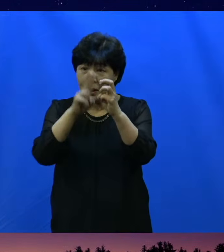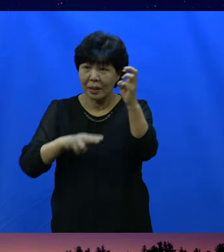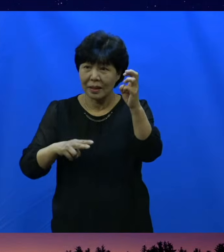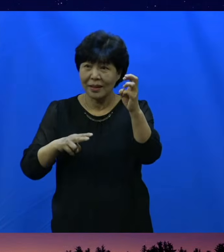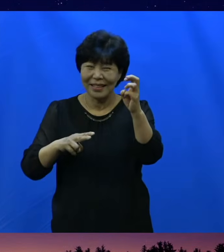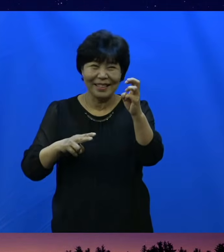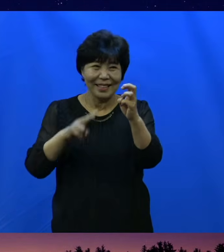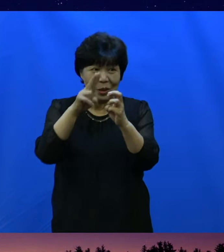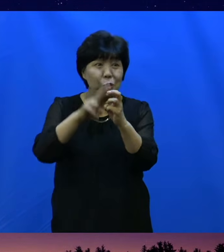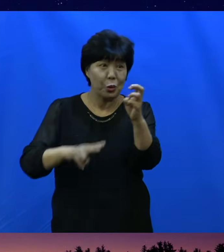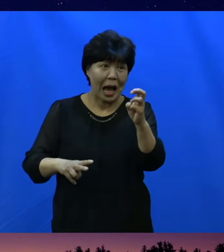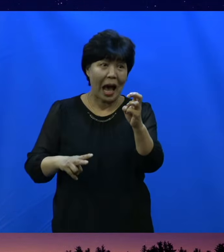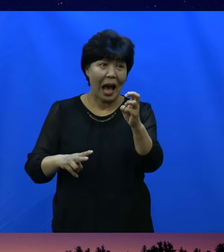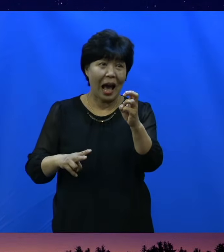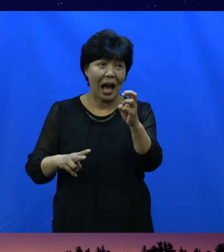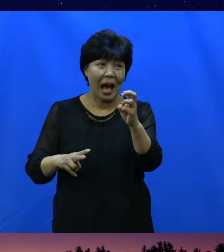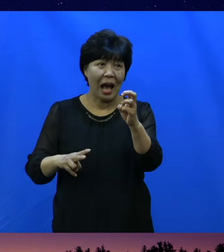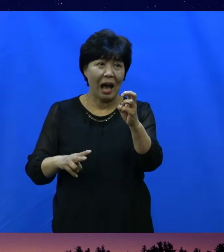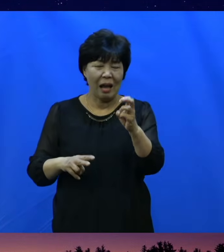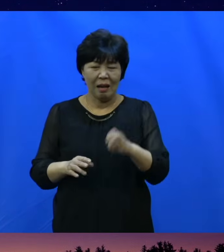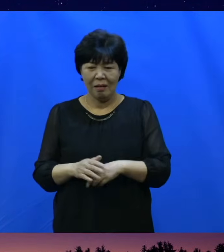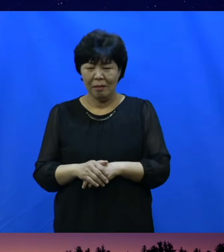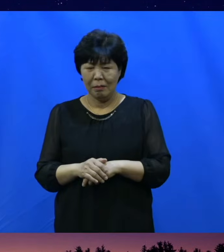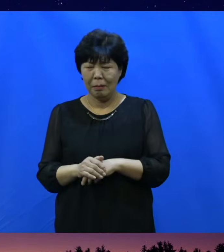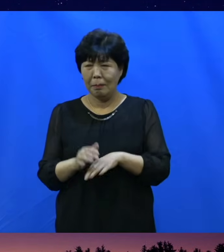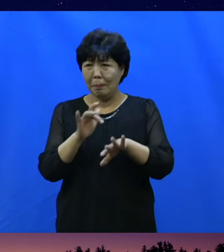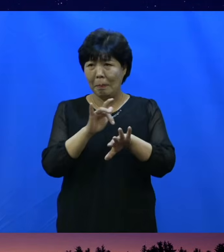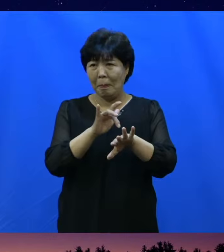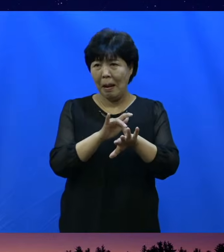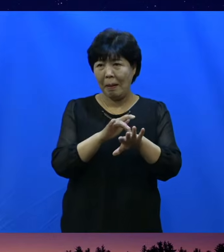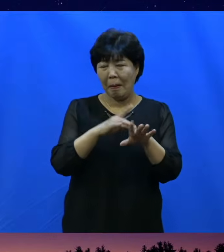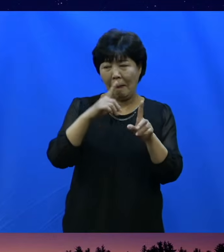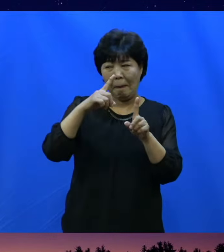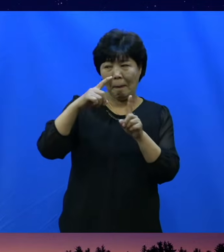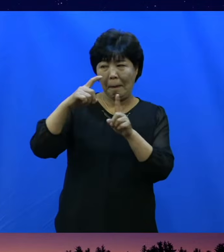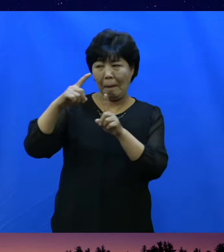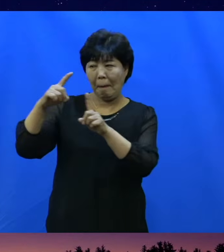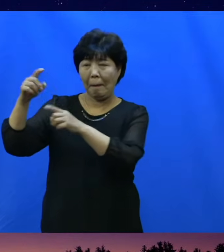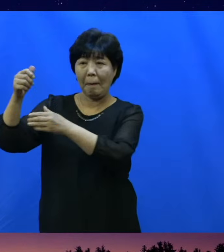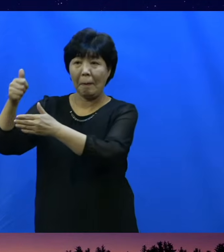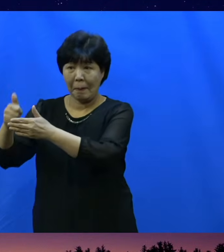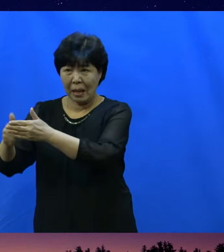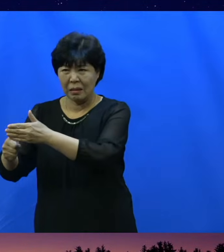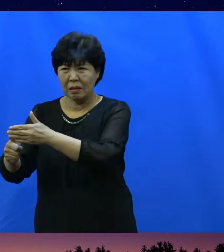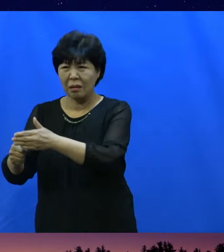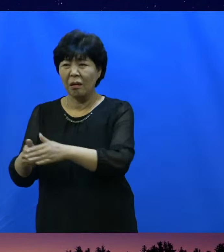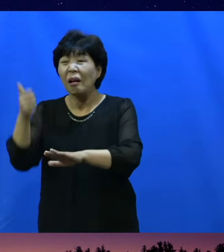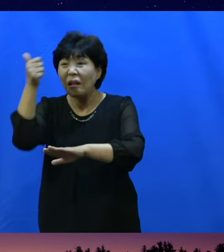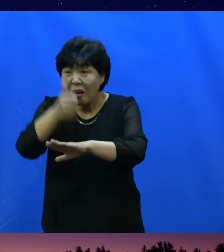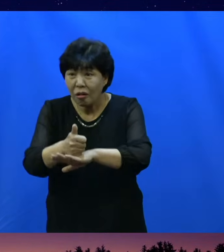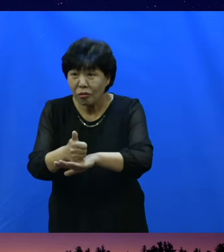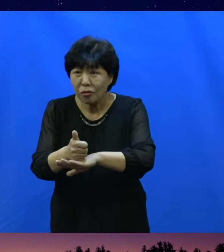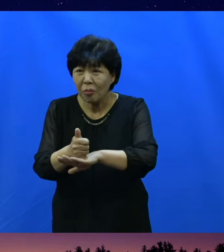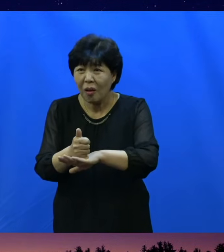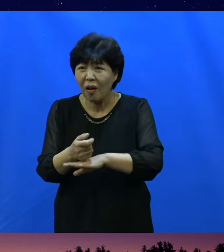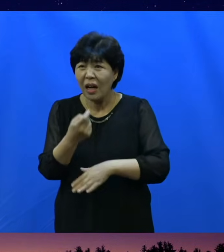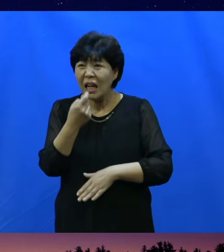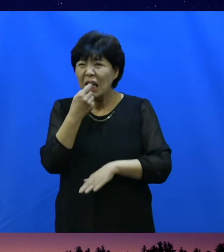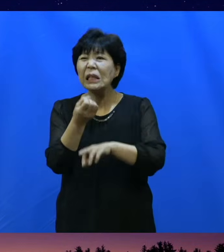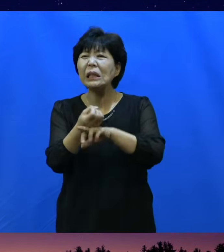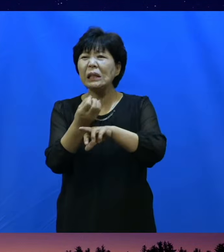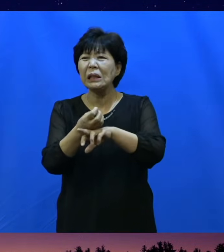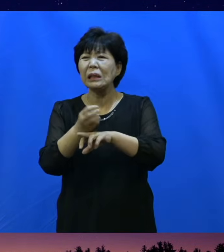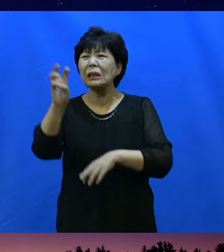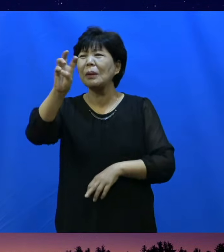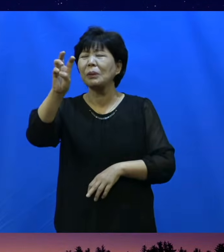집어넣고 나중에는 마귀가 아예 그 가룟 유다 안에 들어가 버렸잖아요. 그죠? 왜? 마귀의